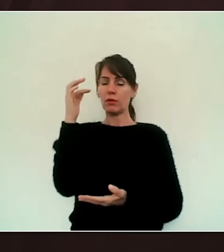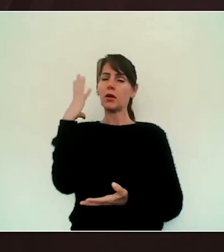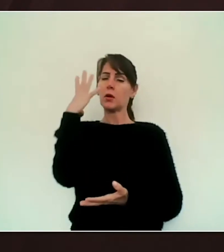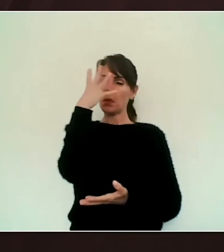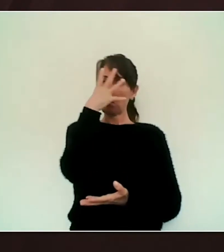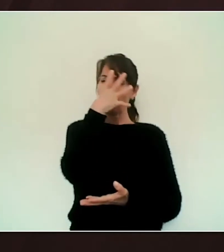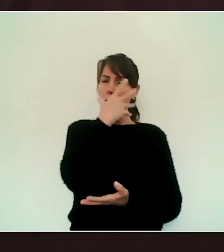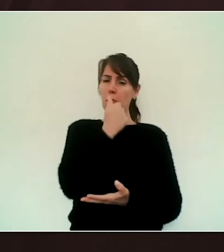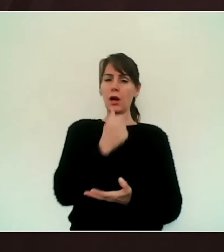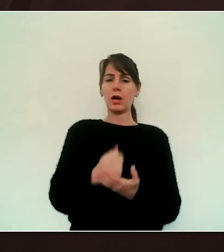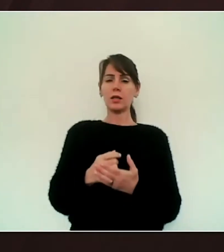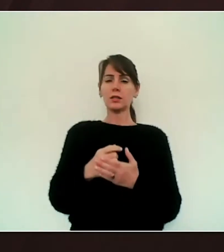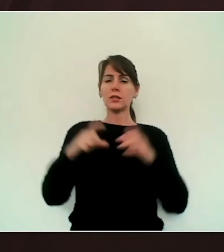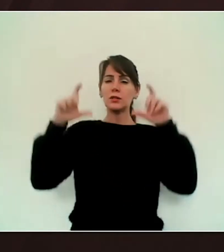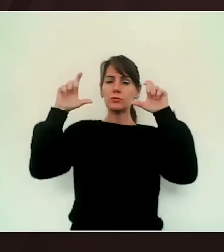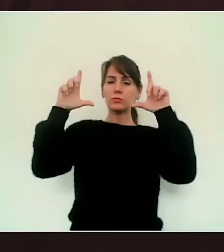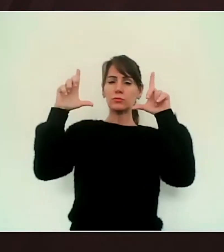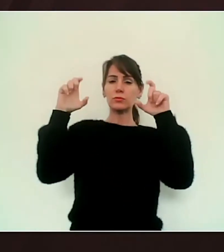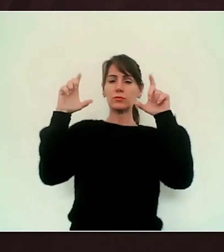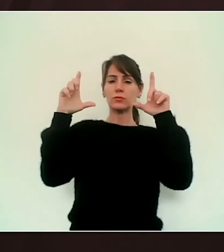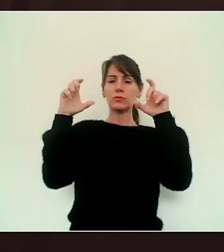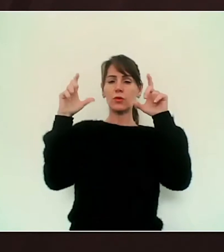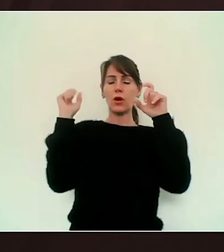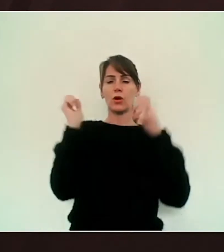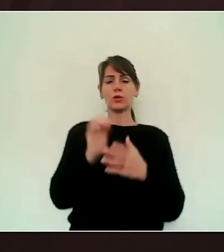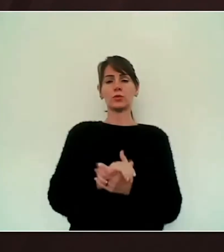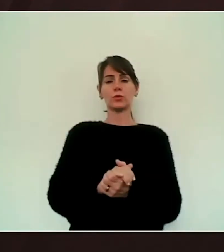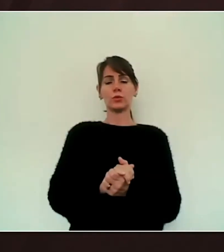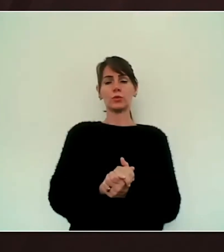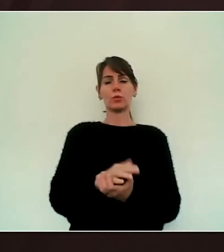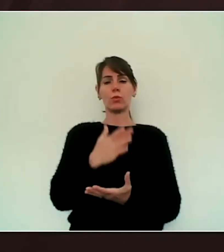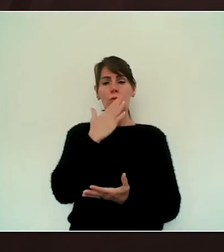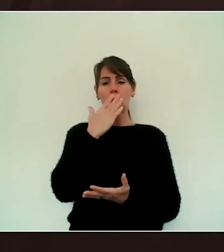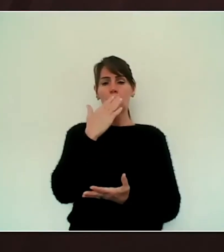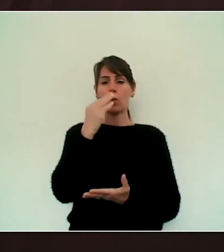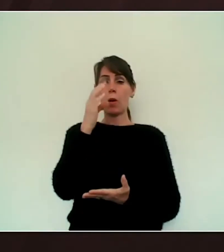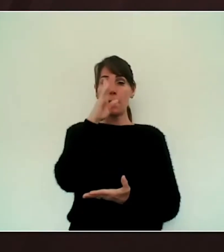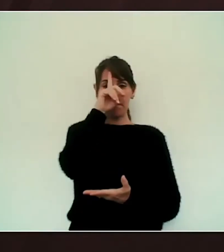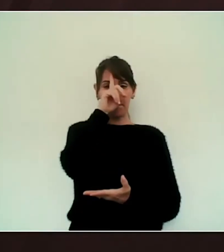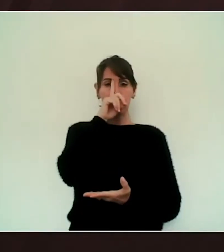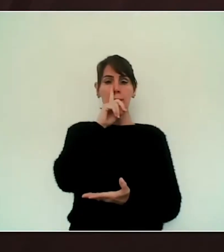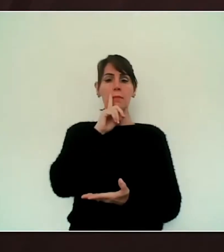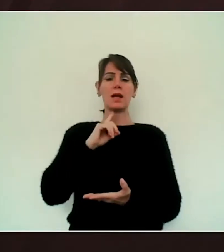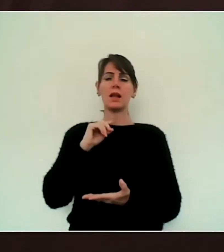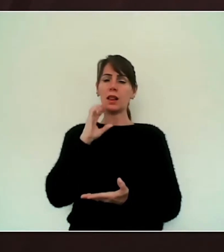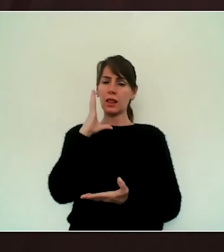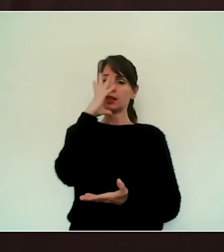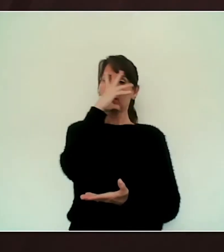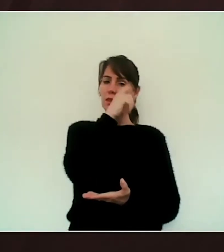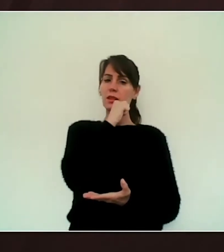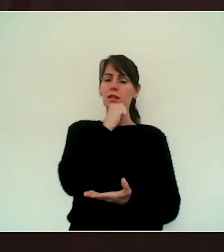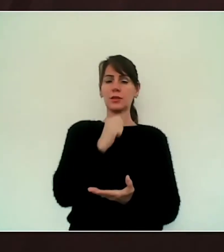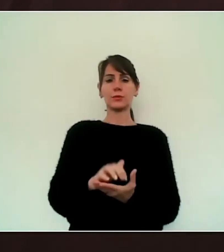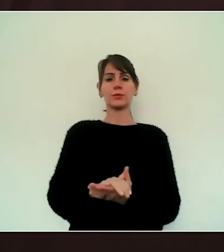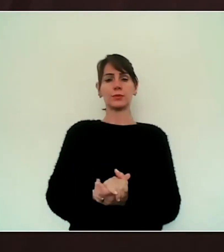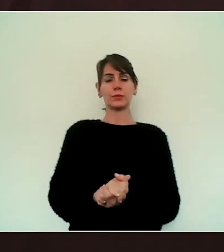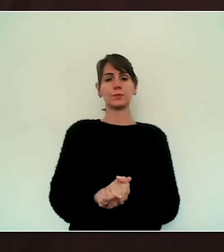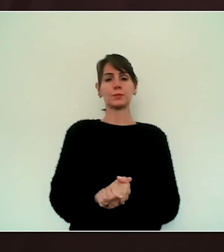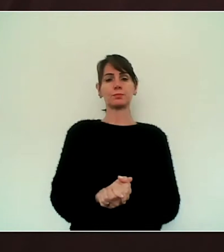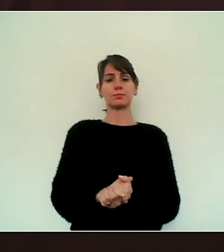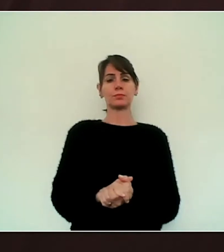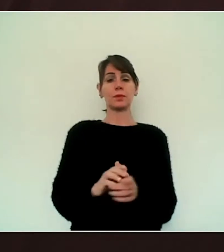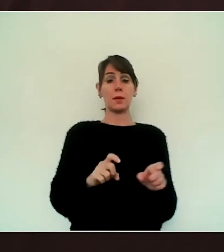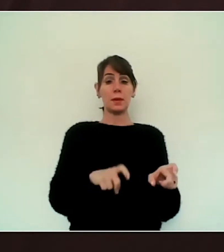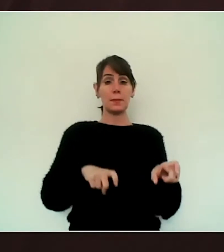todo aquele amarelado ali, maravilhoso. Mas o lavrador não planta para ficar bonito, não. Lavrador